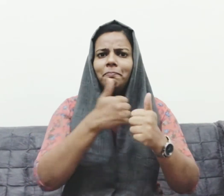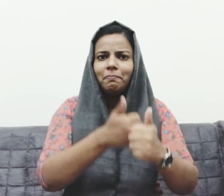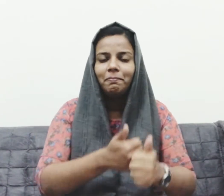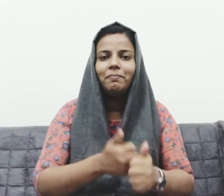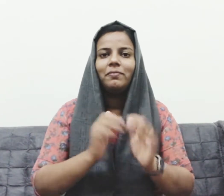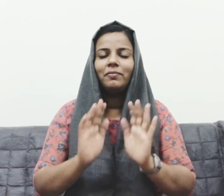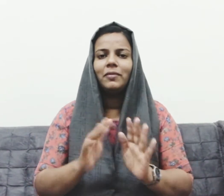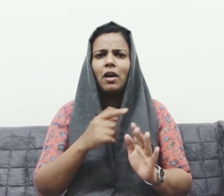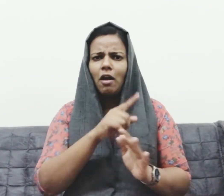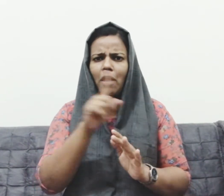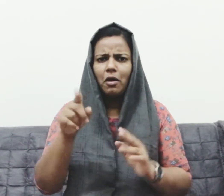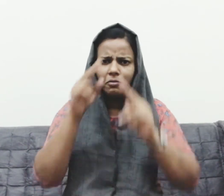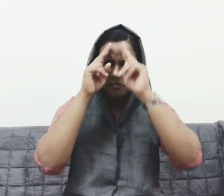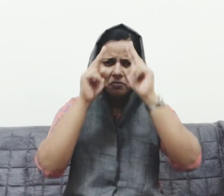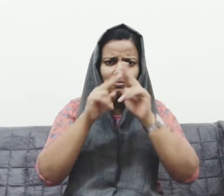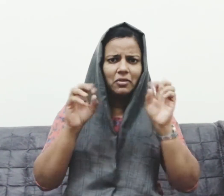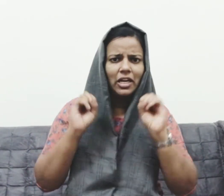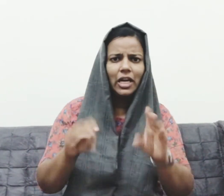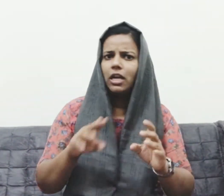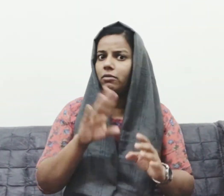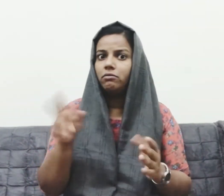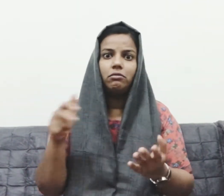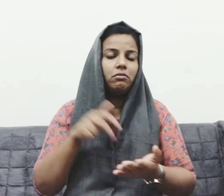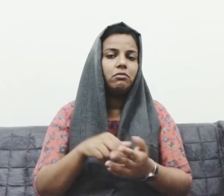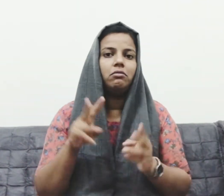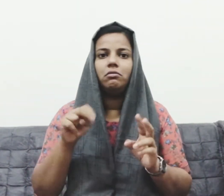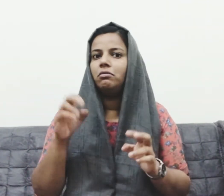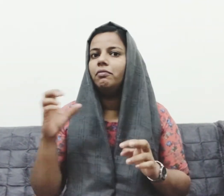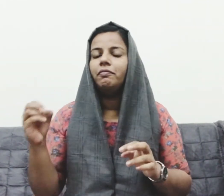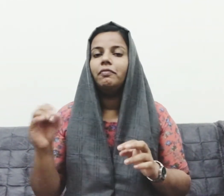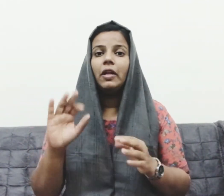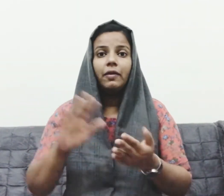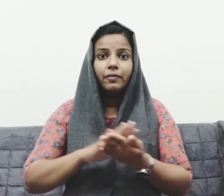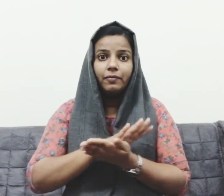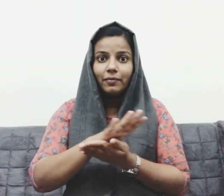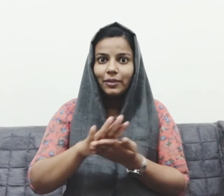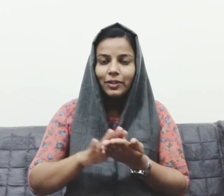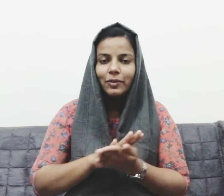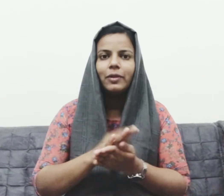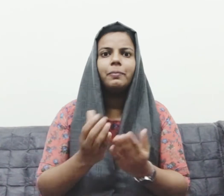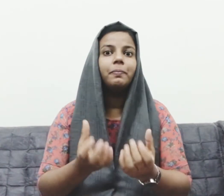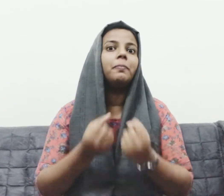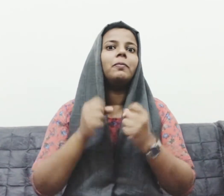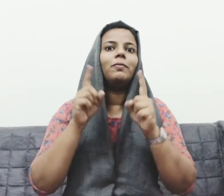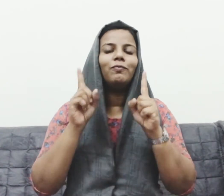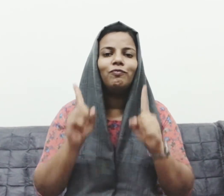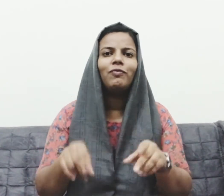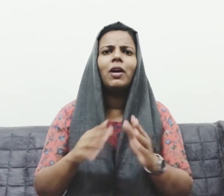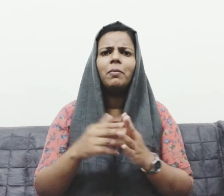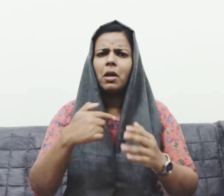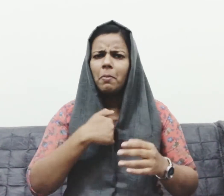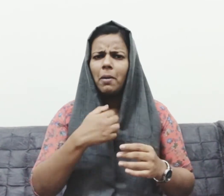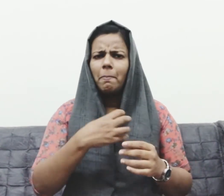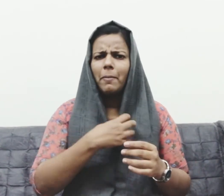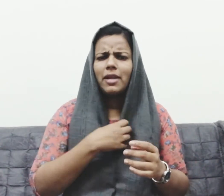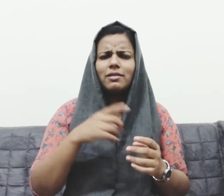അല്ലെങ്കിൽ അവരോട് അസമാധാനത്തിൽ ആരോടും ഇരിക്കാൻ പാടില്ല. ശുദ്ധീകരണം പ്രാപിപ്പീൻ എന്നവർ. അപ്പം നമ്മുടെ മനസ്സിൽ ആരോടെങ്കിലും